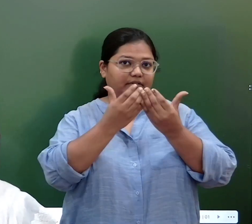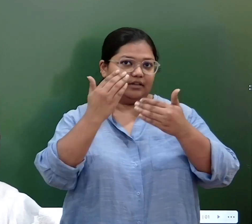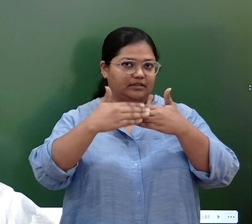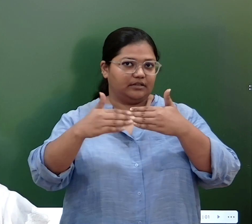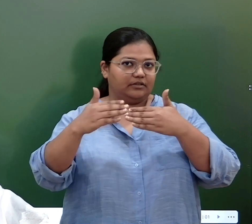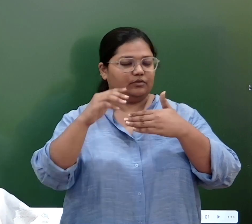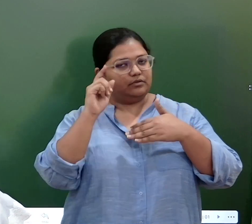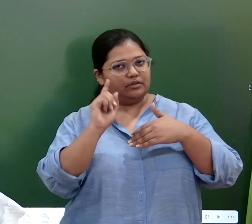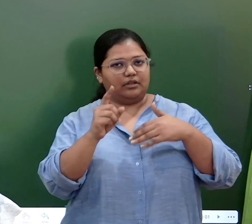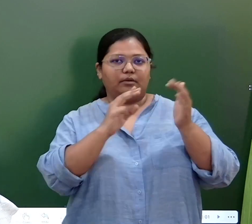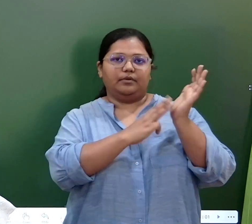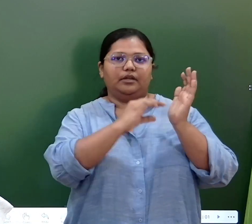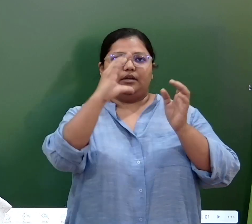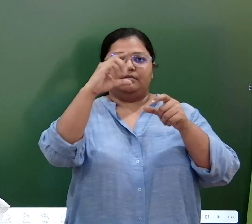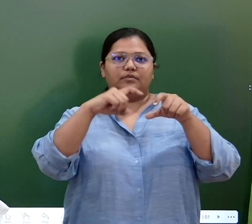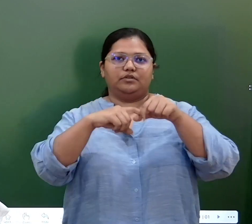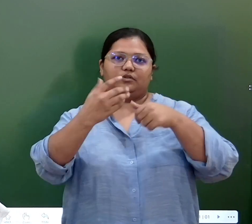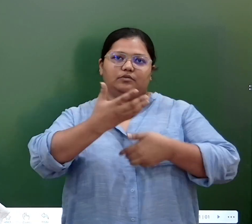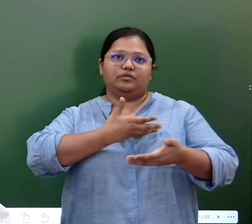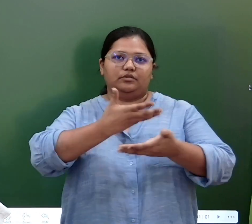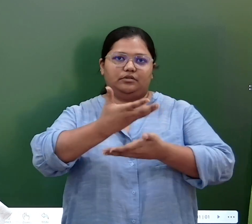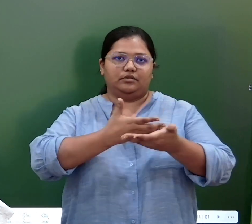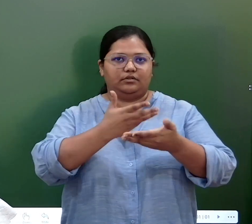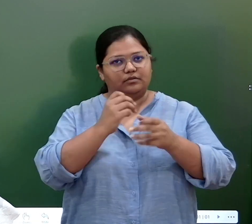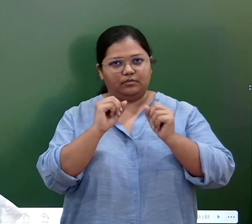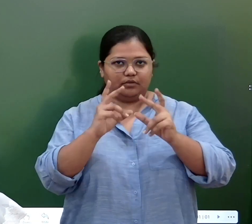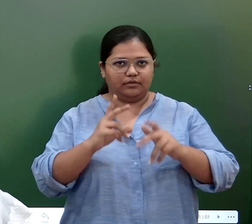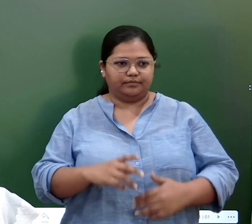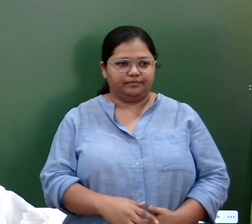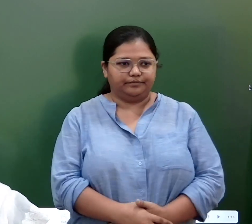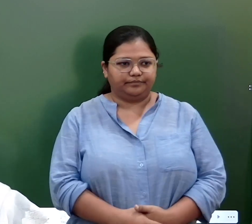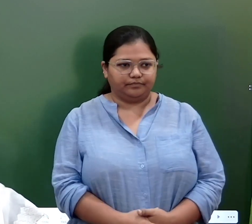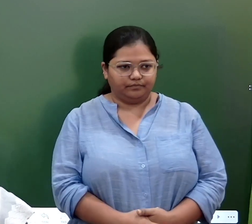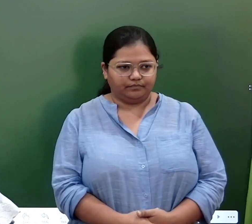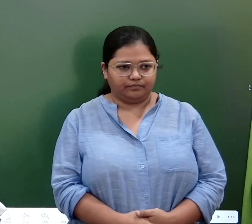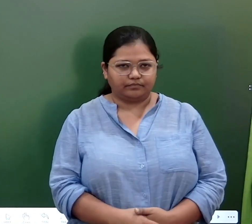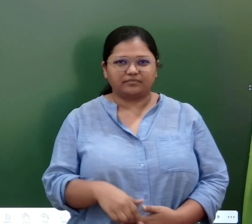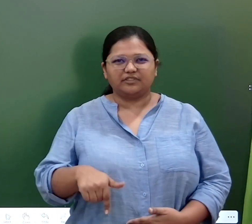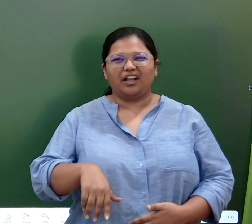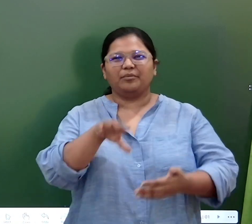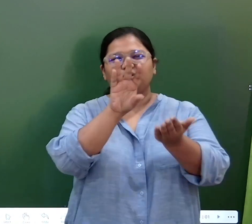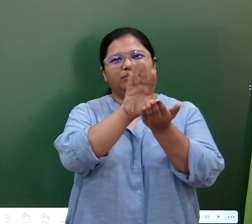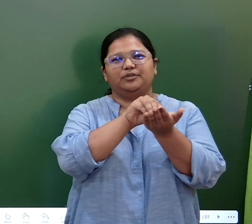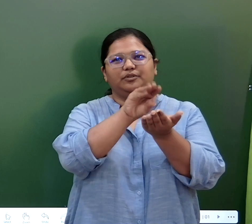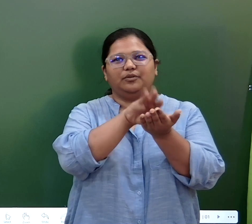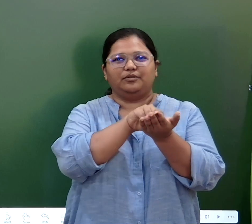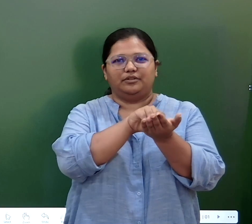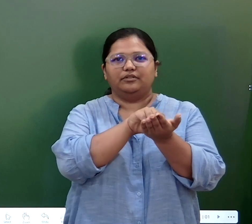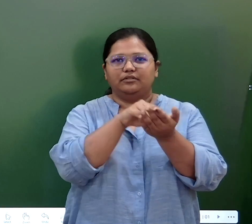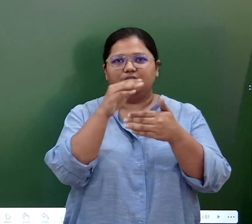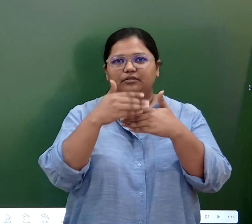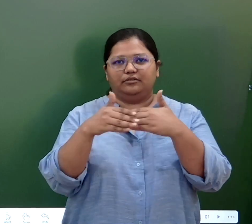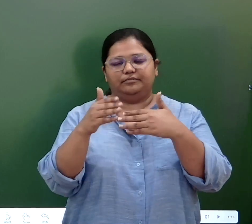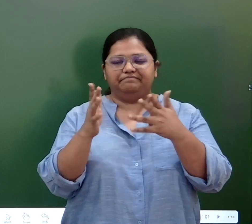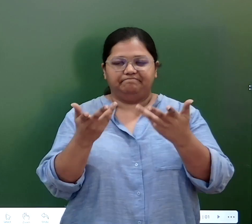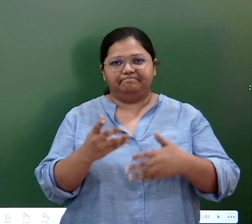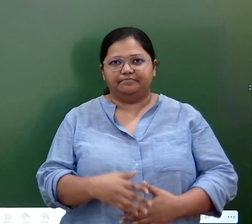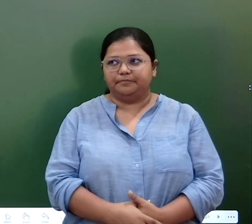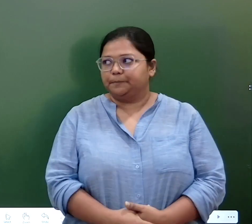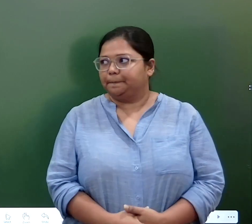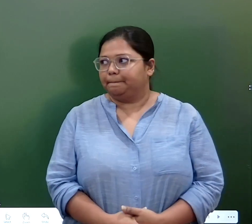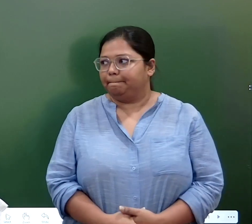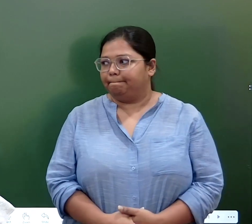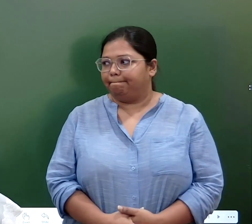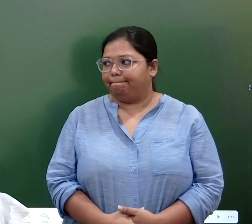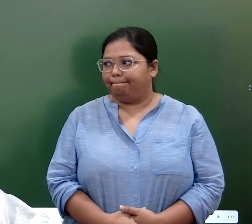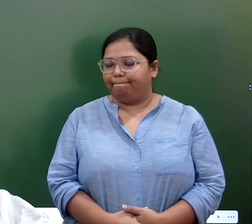उसको थोड़ा सा हम पेंडिंग कर लेते हैं और लेकिन हमें आगे तो पढ़ना ही पड़ेगा। ठीक, तो आगे हम लोग बढ़ते हैं और आज जो है